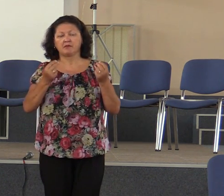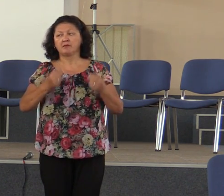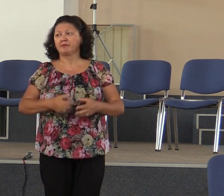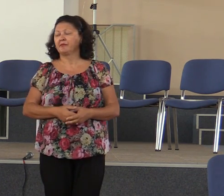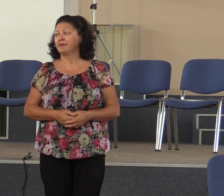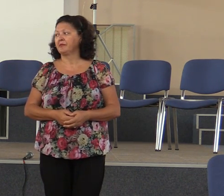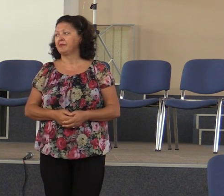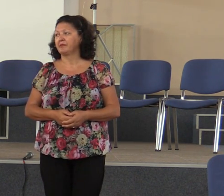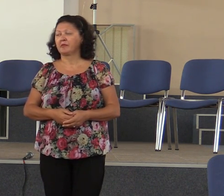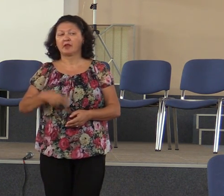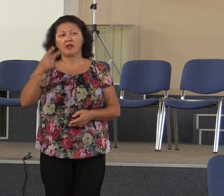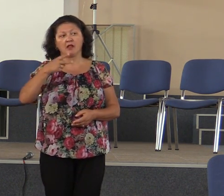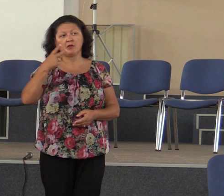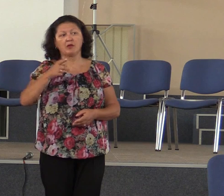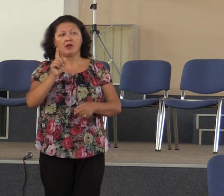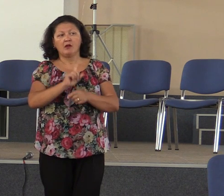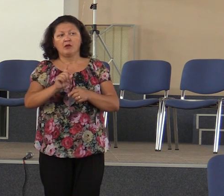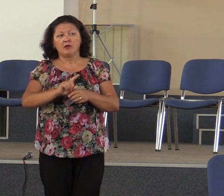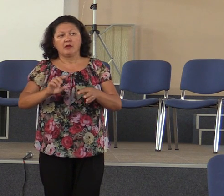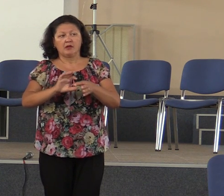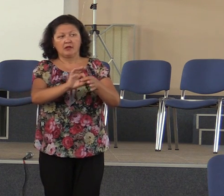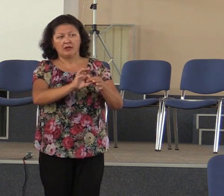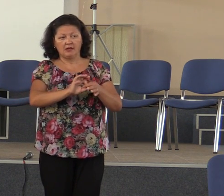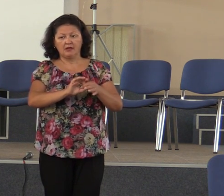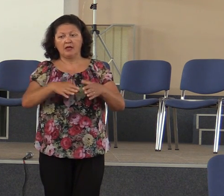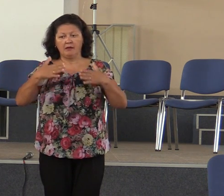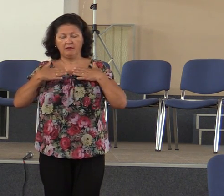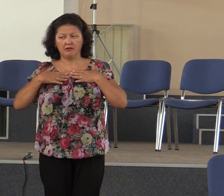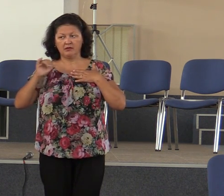doilea lucru care ne leagă pe mine și pe dumneavoastră.